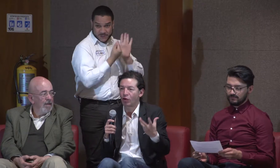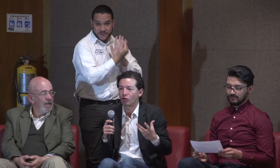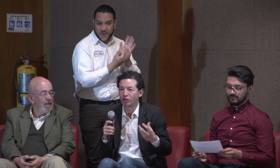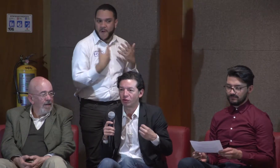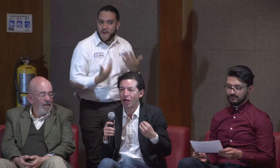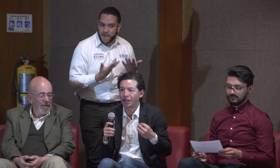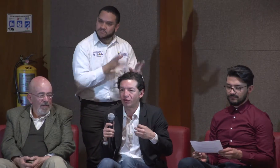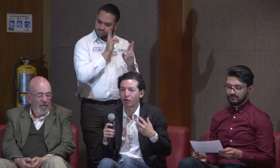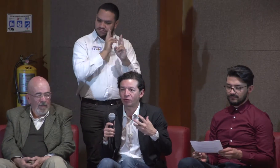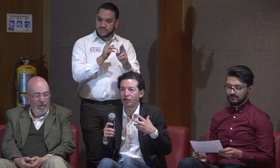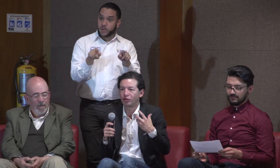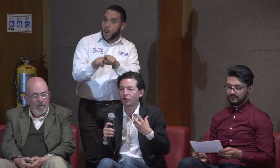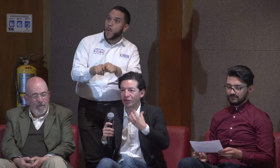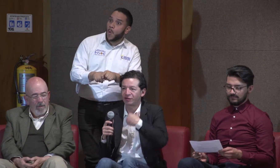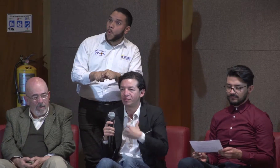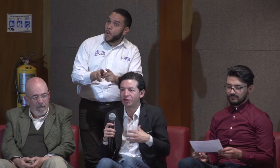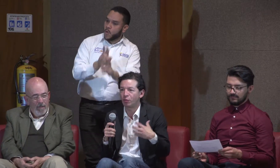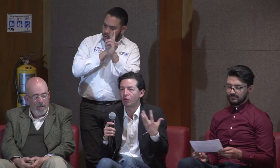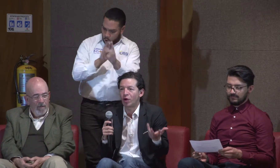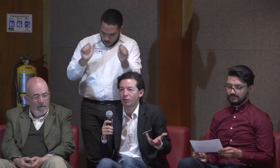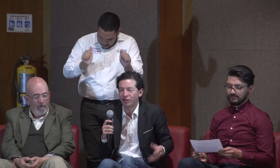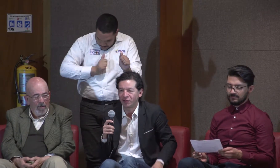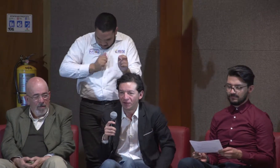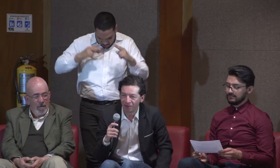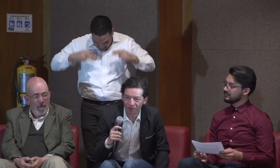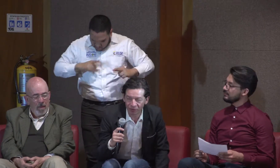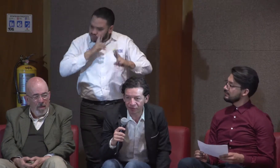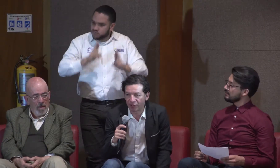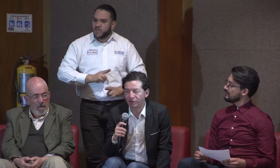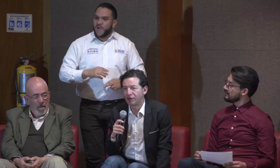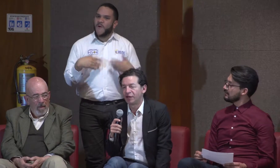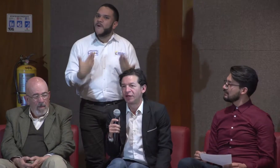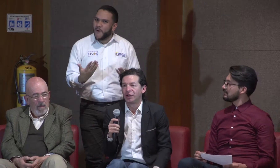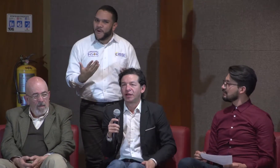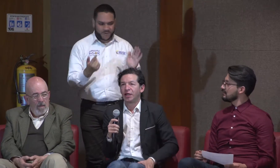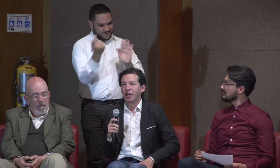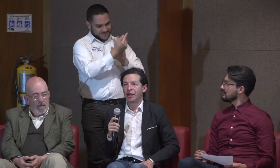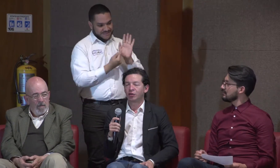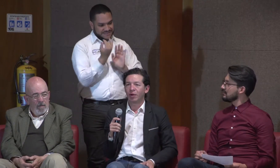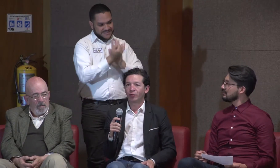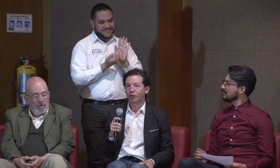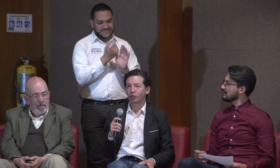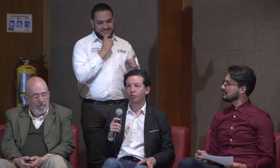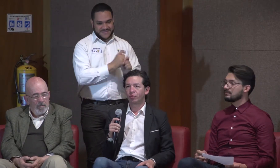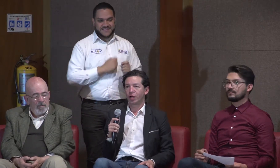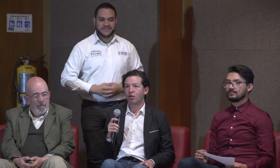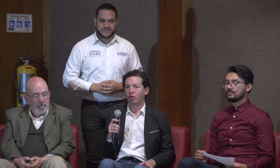como reconociendo a alguien o reconociéndose a sí mismo o algo así? Entonces,